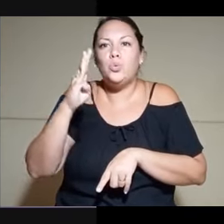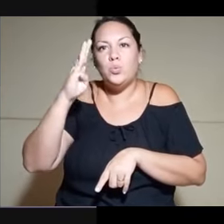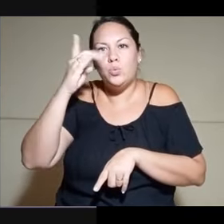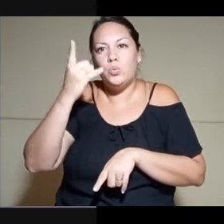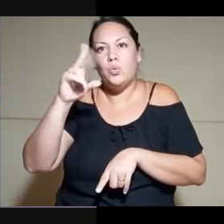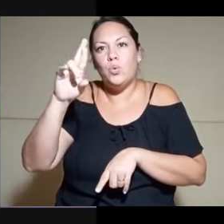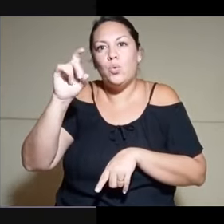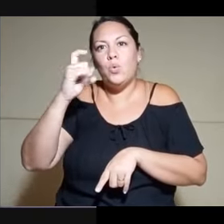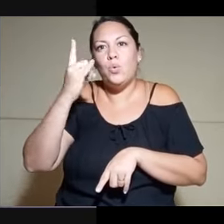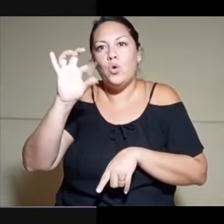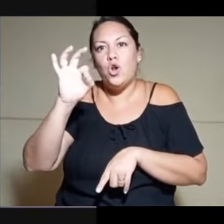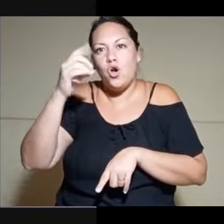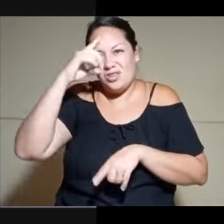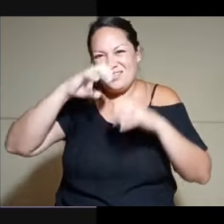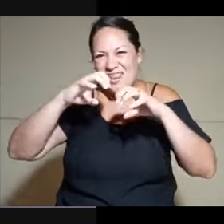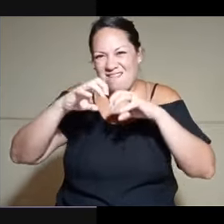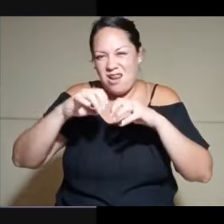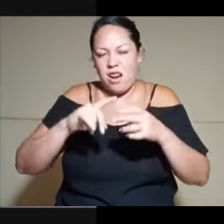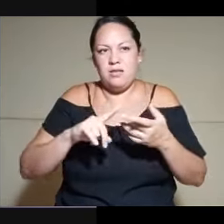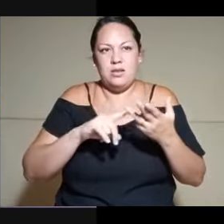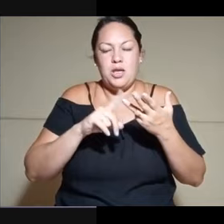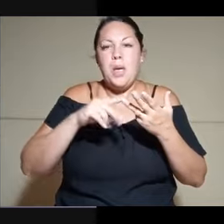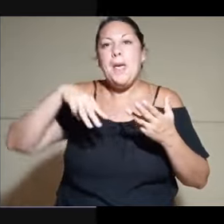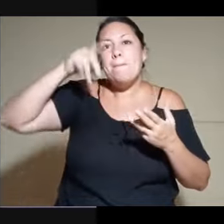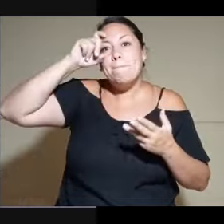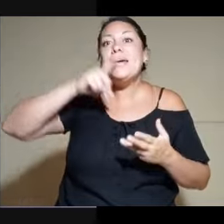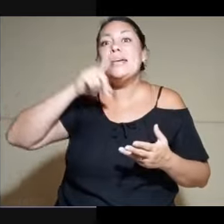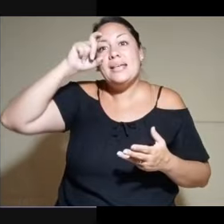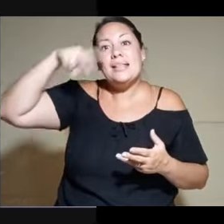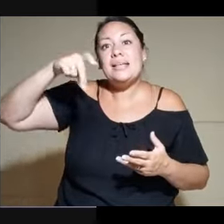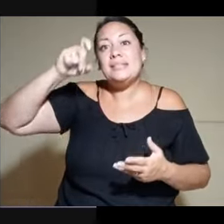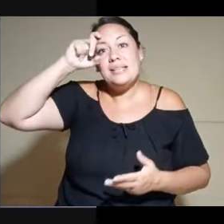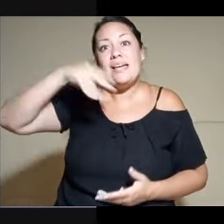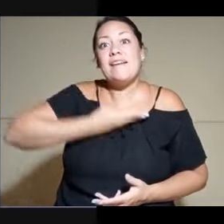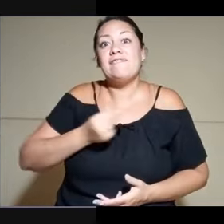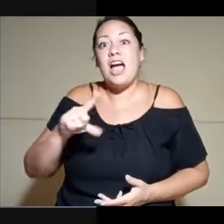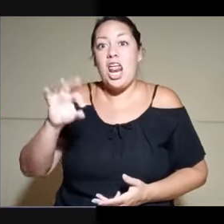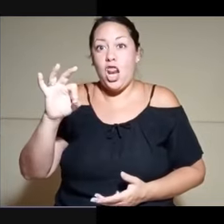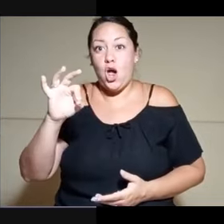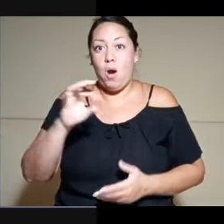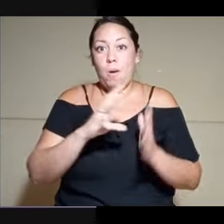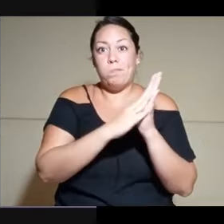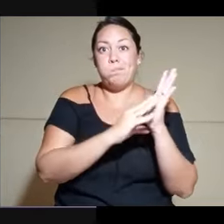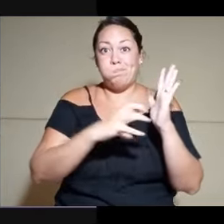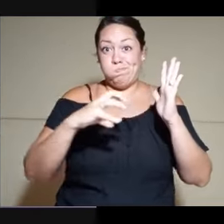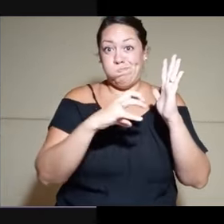también. Y el rombencéfalo, que es el que se divide en 2, en metencéfalo y en mielencéfalo.